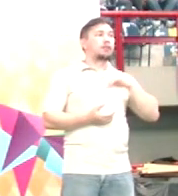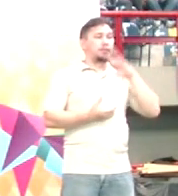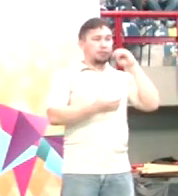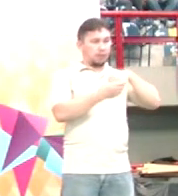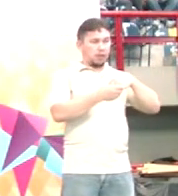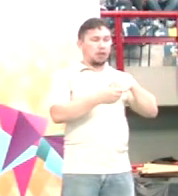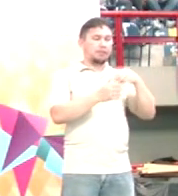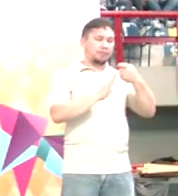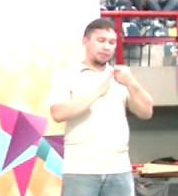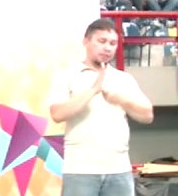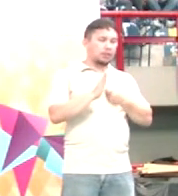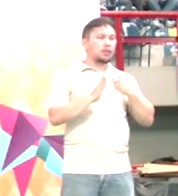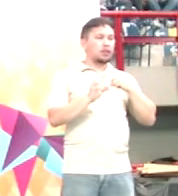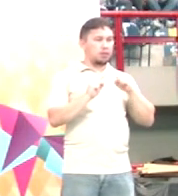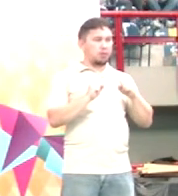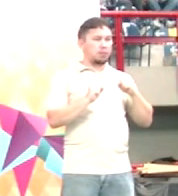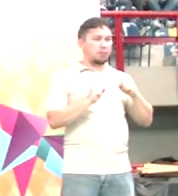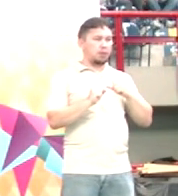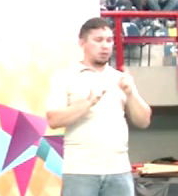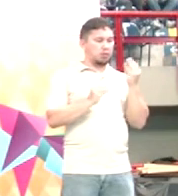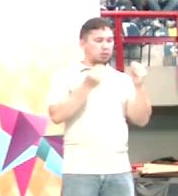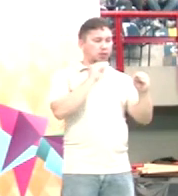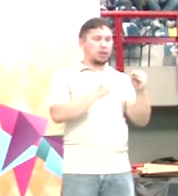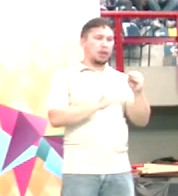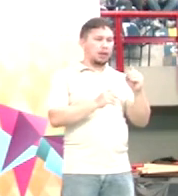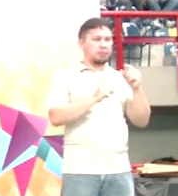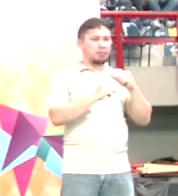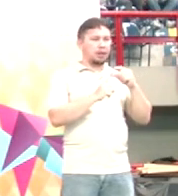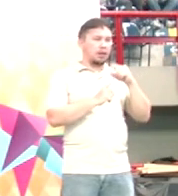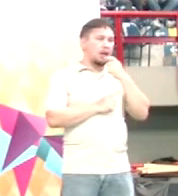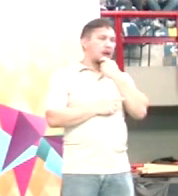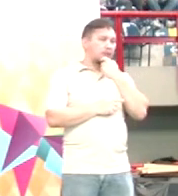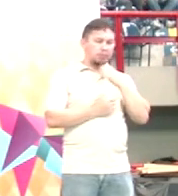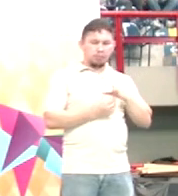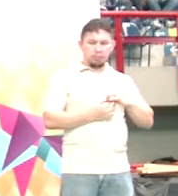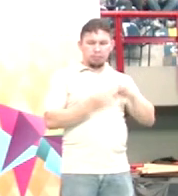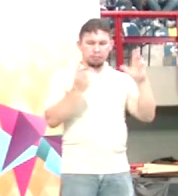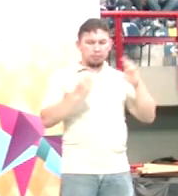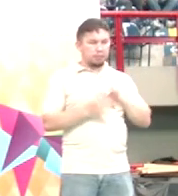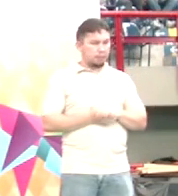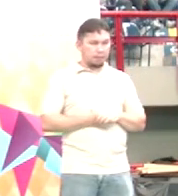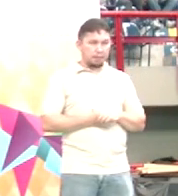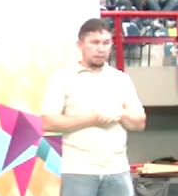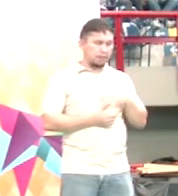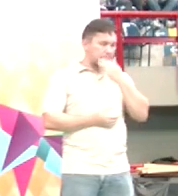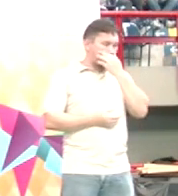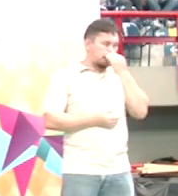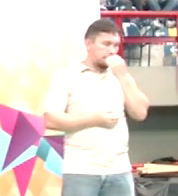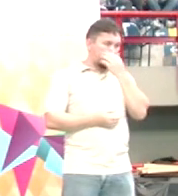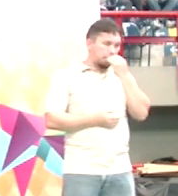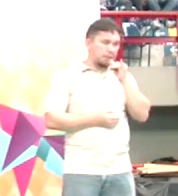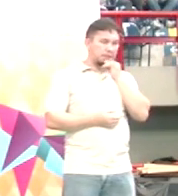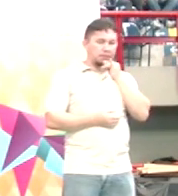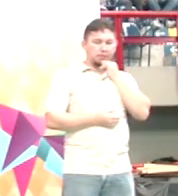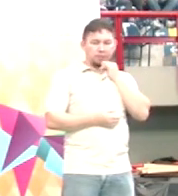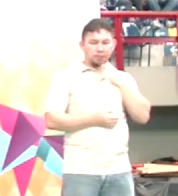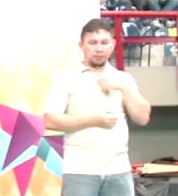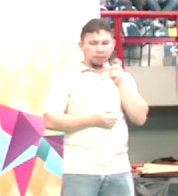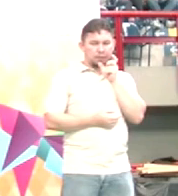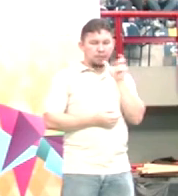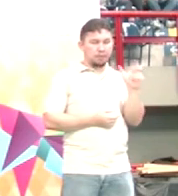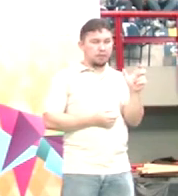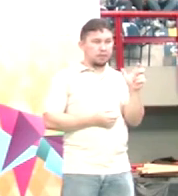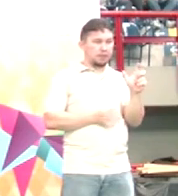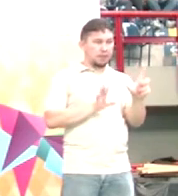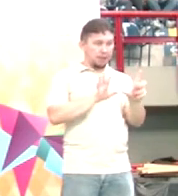Na redação, pode usar palavras em inglês? Pode, qualquer idioma. Você pode usar, por exemplo, aquela